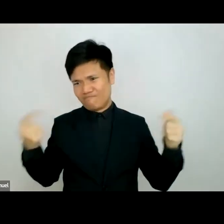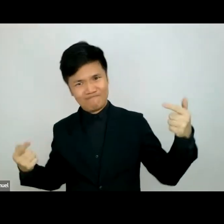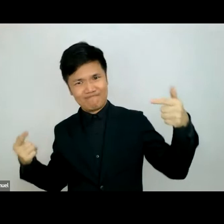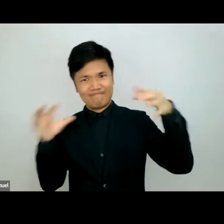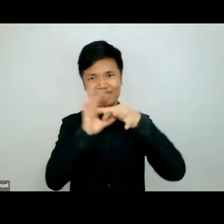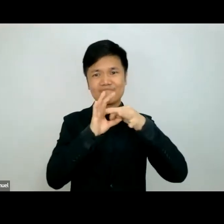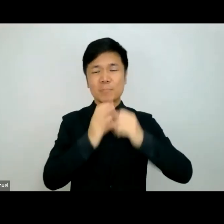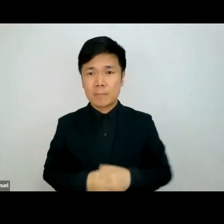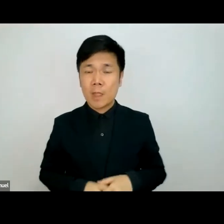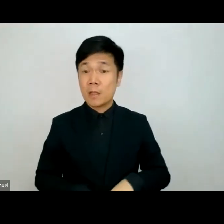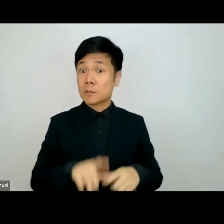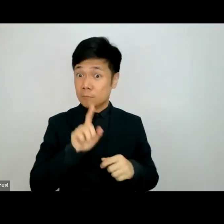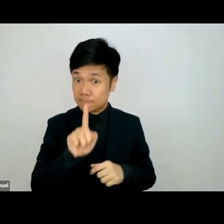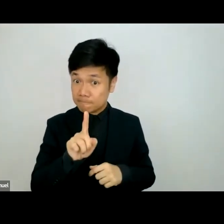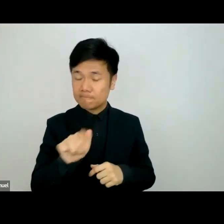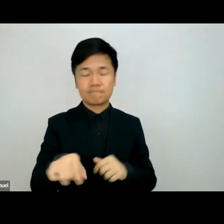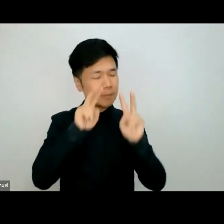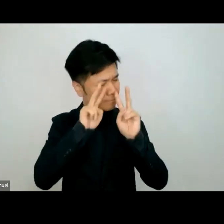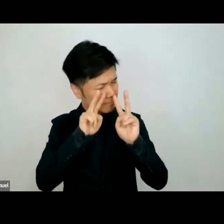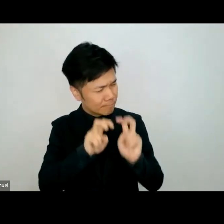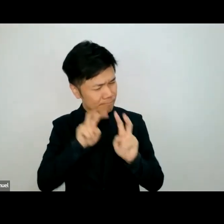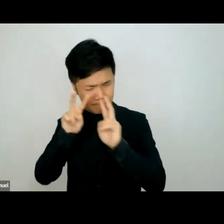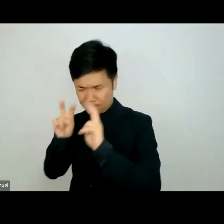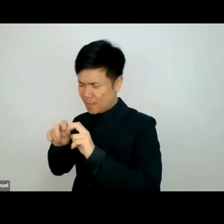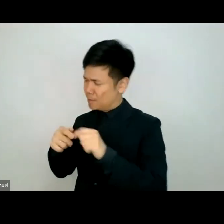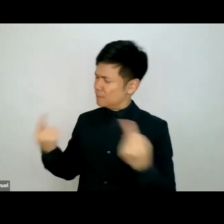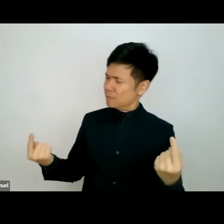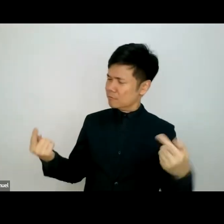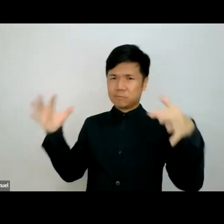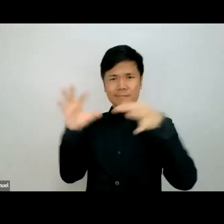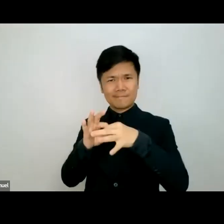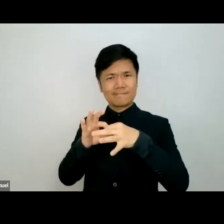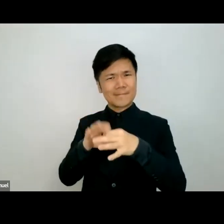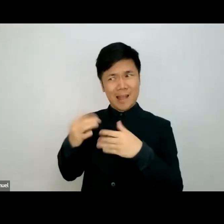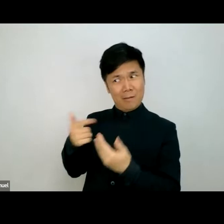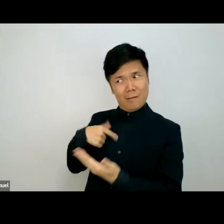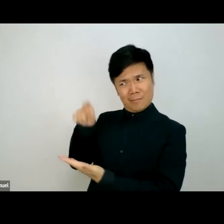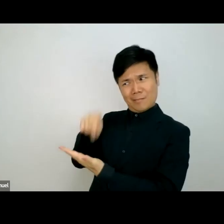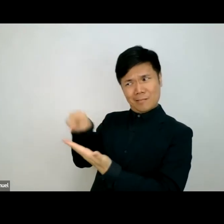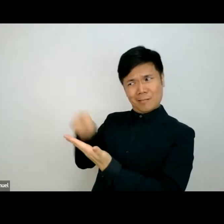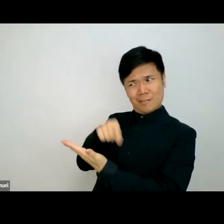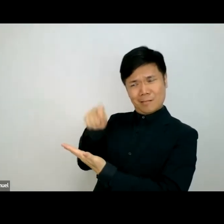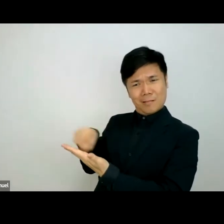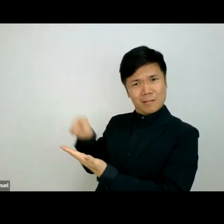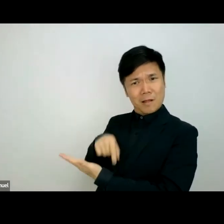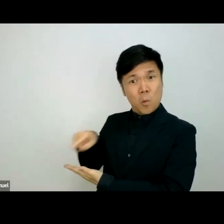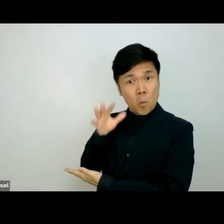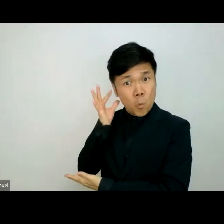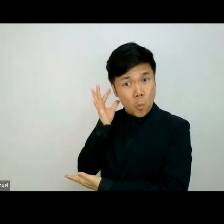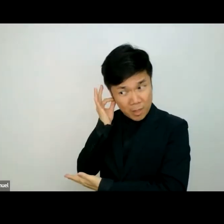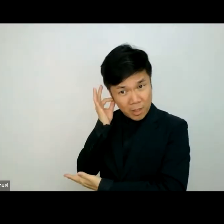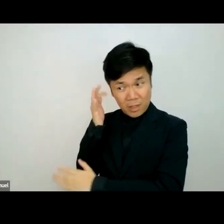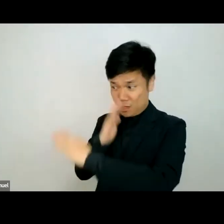J'aimerais remercier donc les organisateurs. Nous devrions examiner dans les